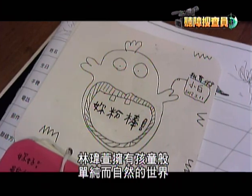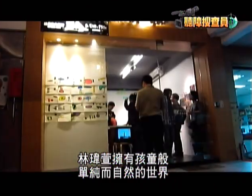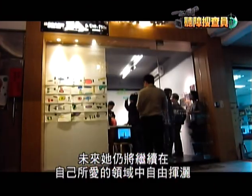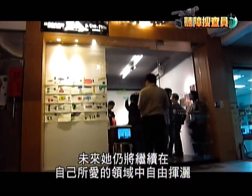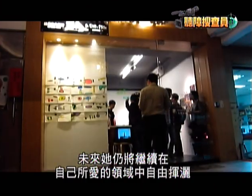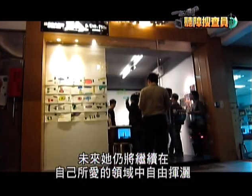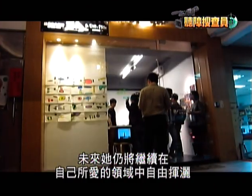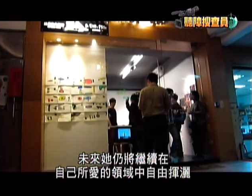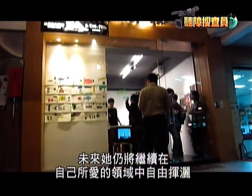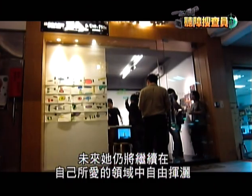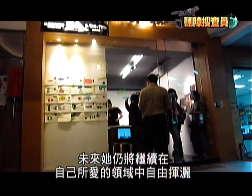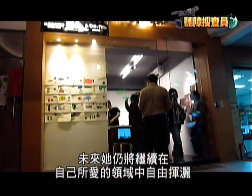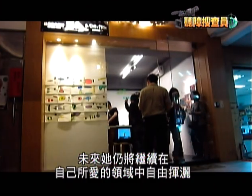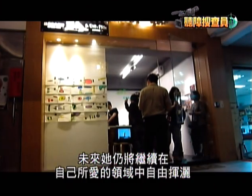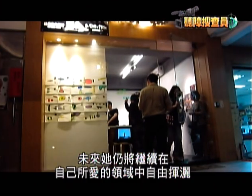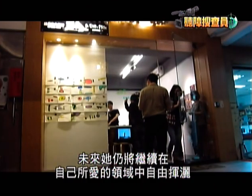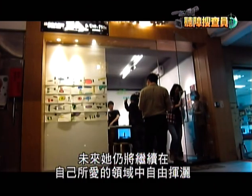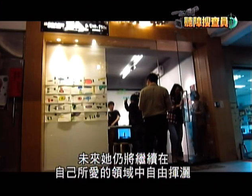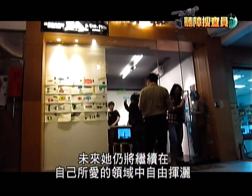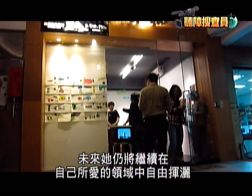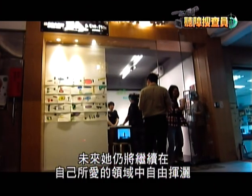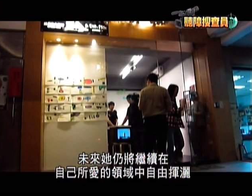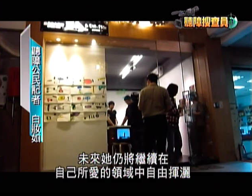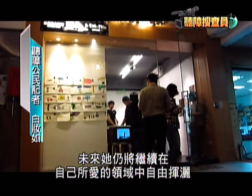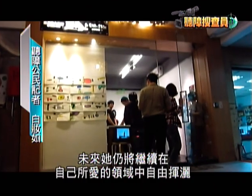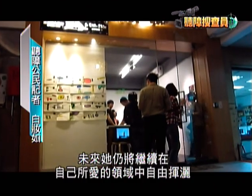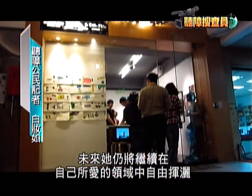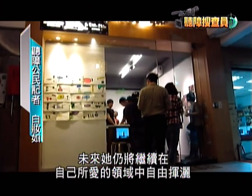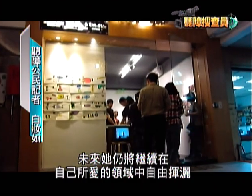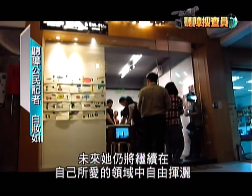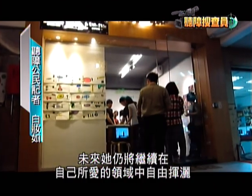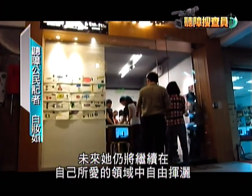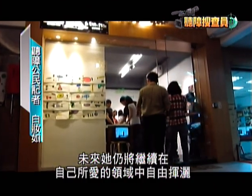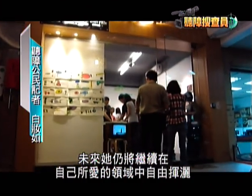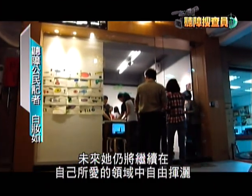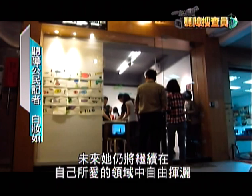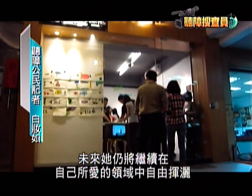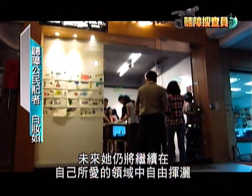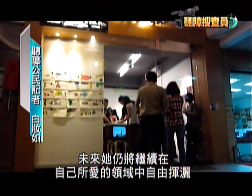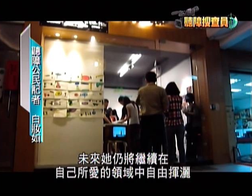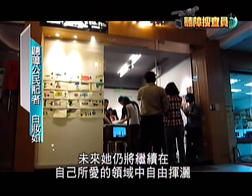为了他人压抑自在自己所爱的领域中自由挥洒，